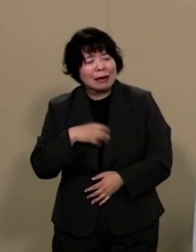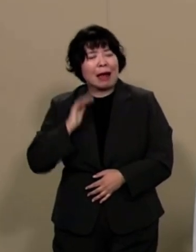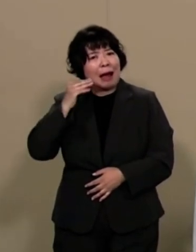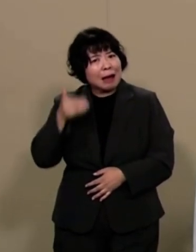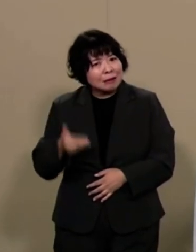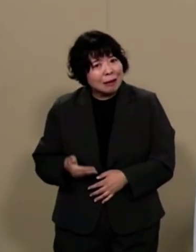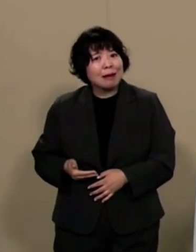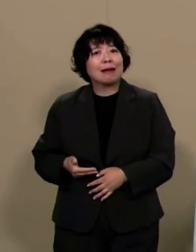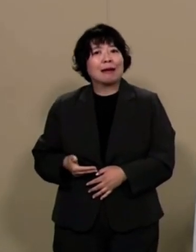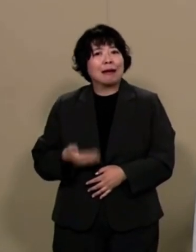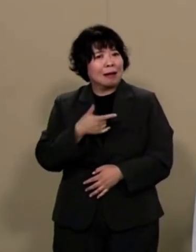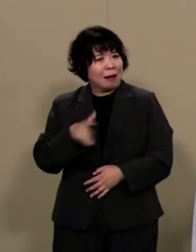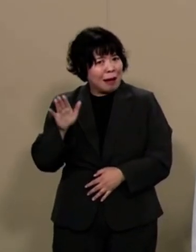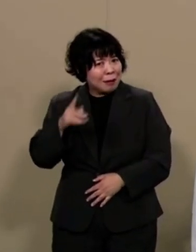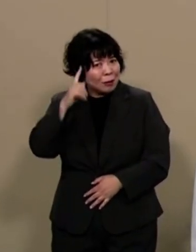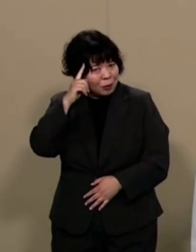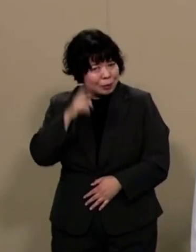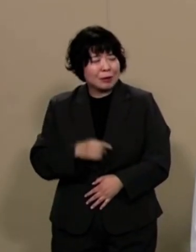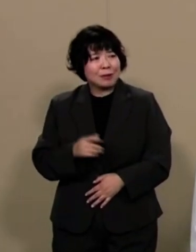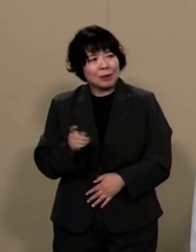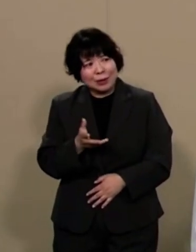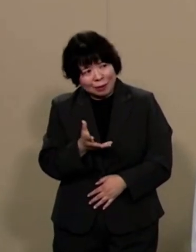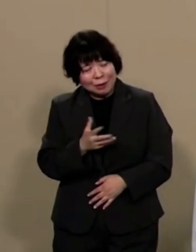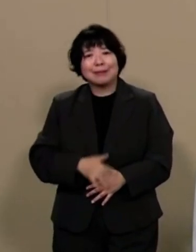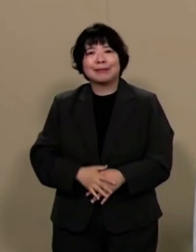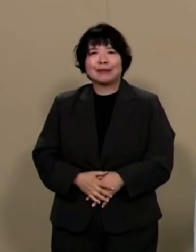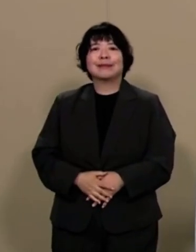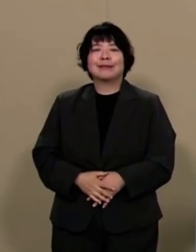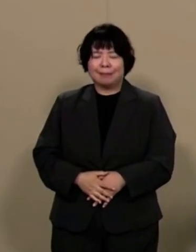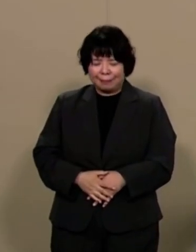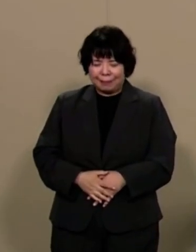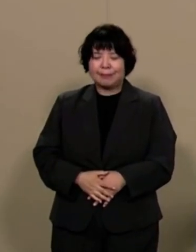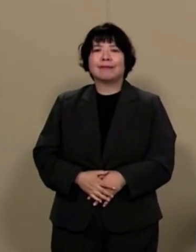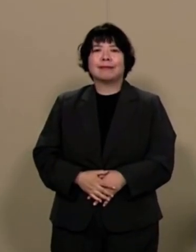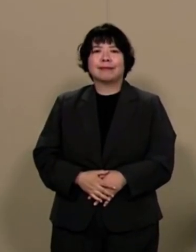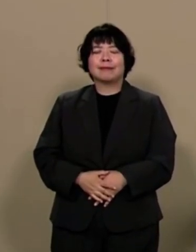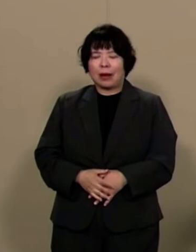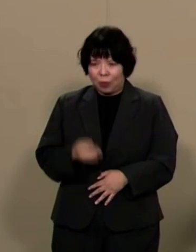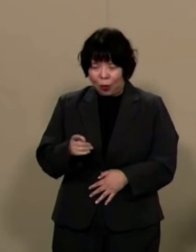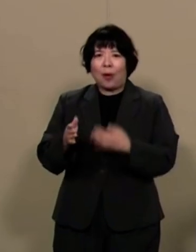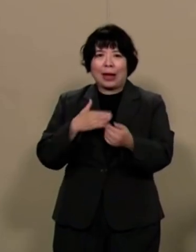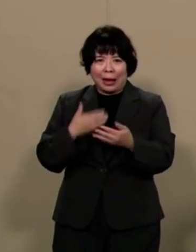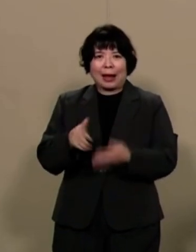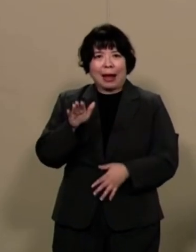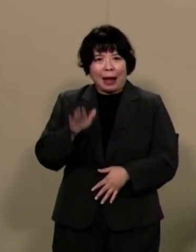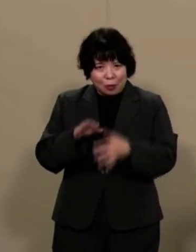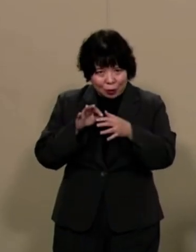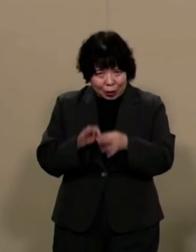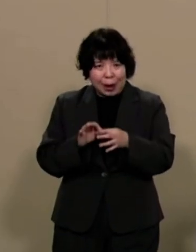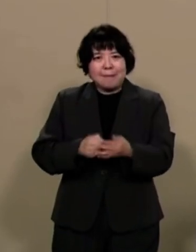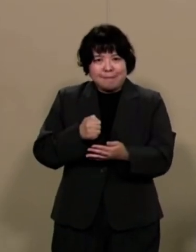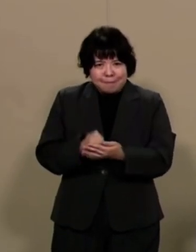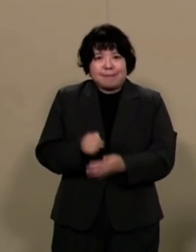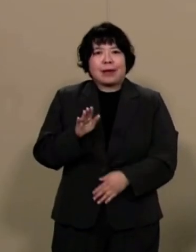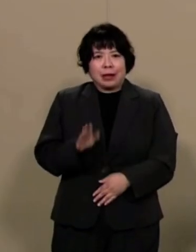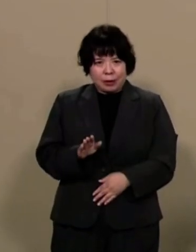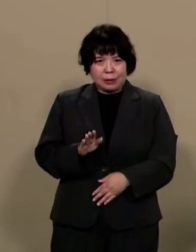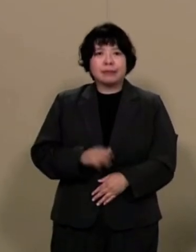することもいっぱいあったと思いますいかがですかはいその経験があるからこそ強く思い